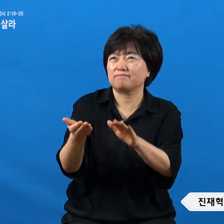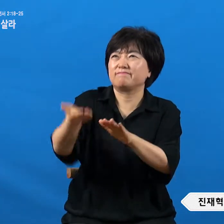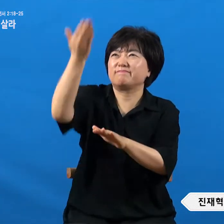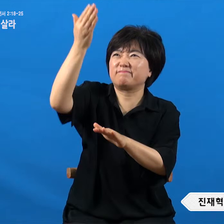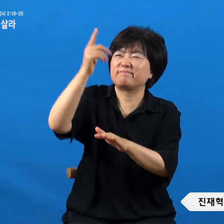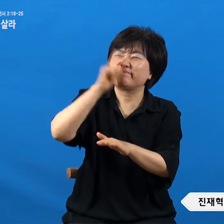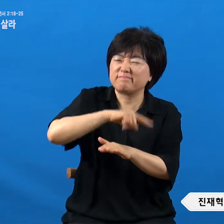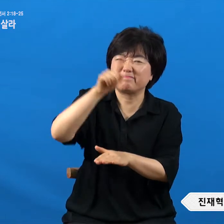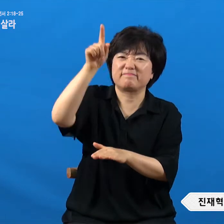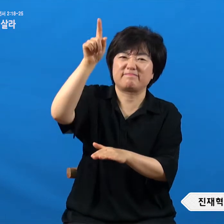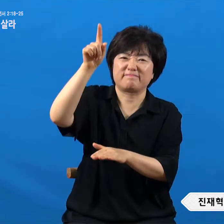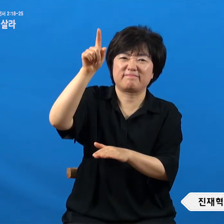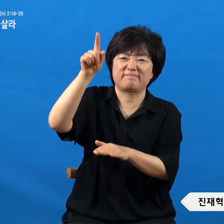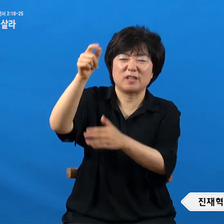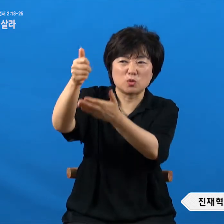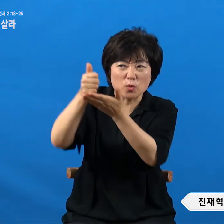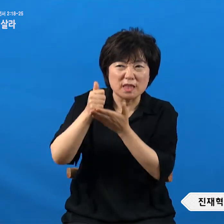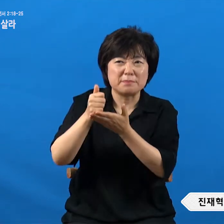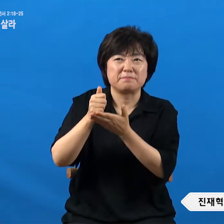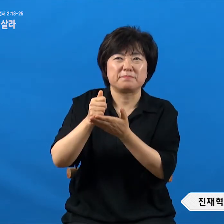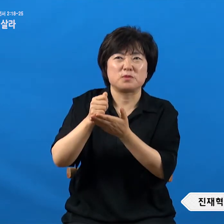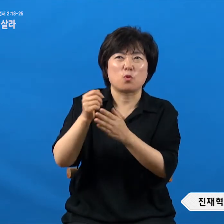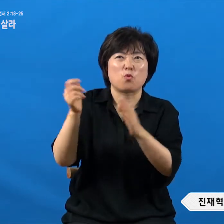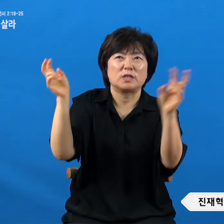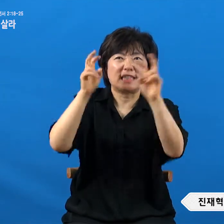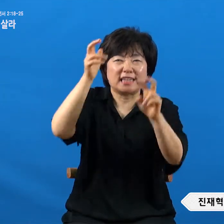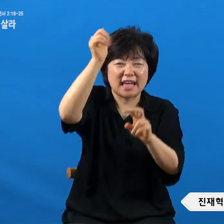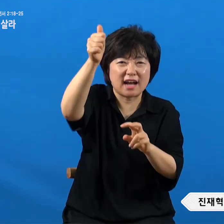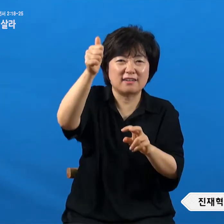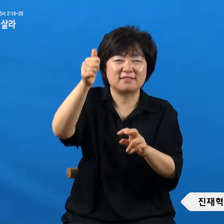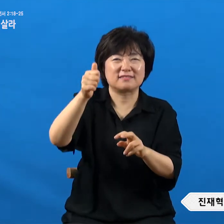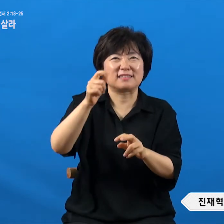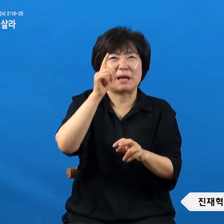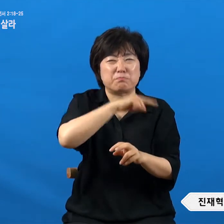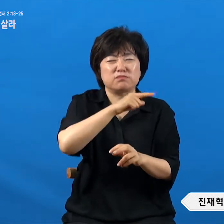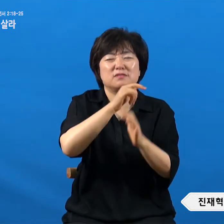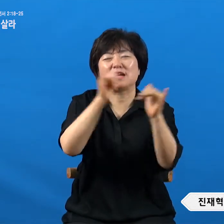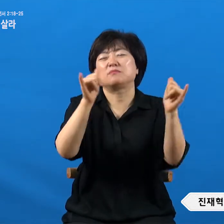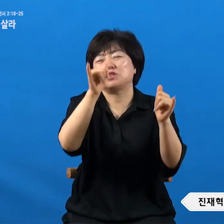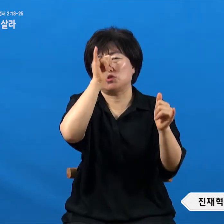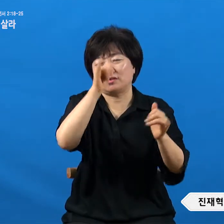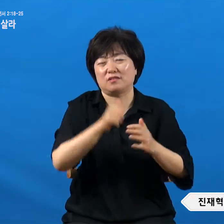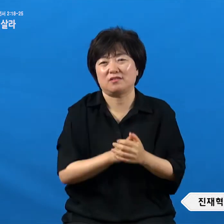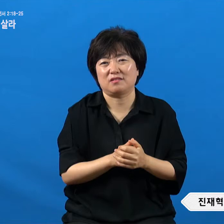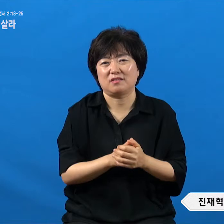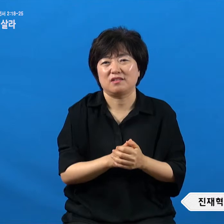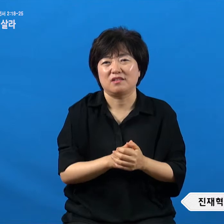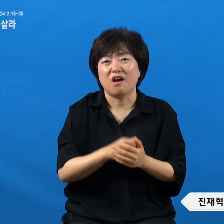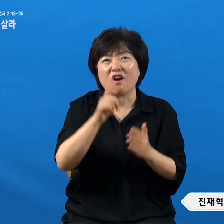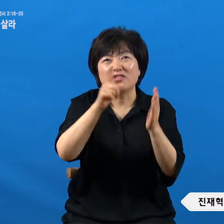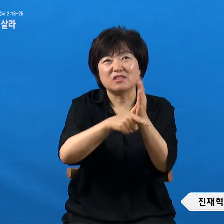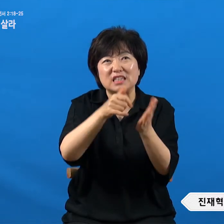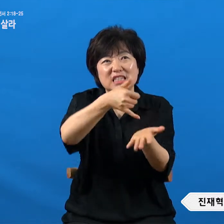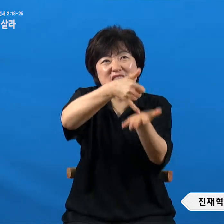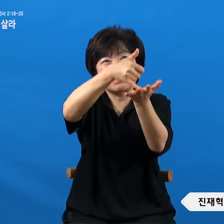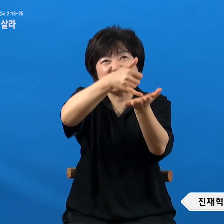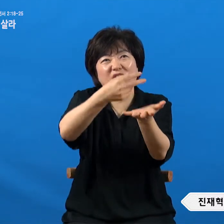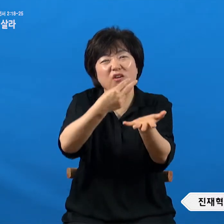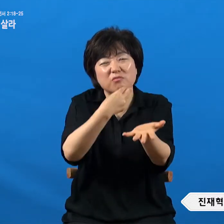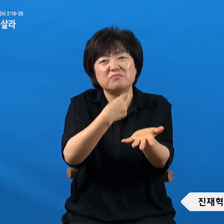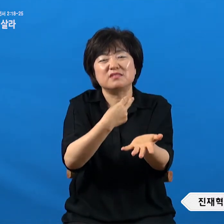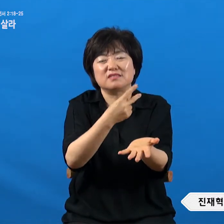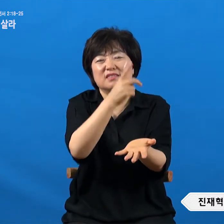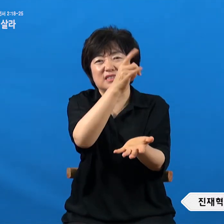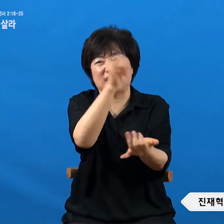그런 보스, 그런 손님, 그런 위에 있는 권위들이 존재합니다. 때로는 비인격적으로